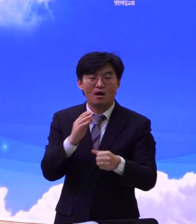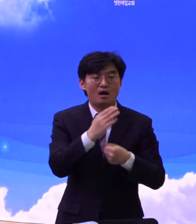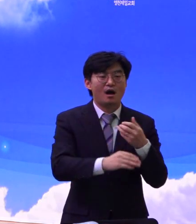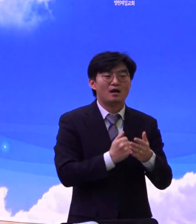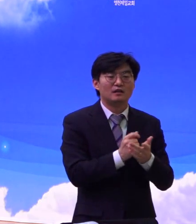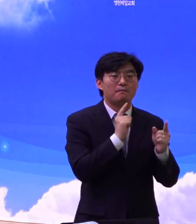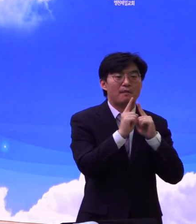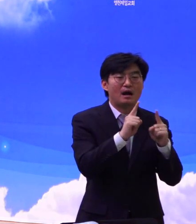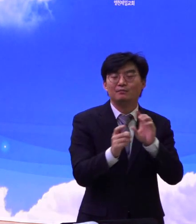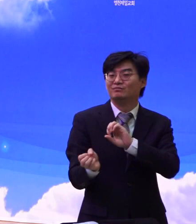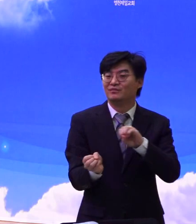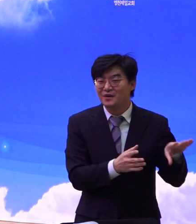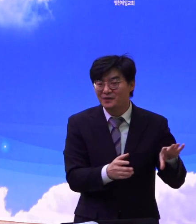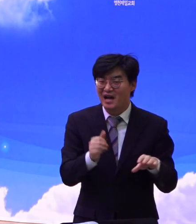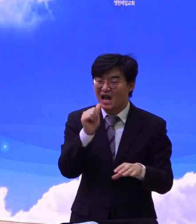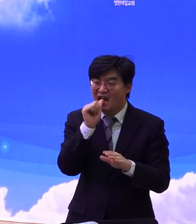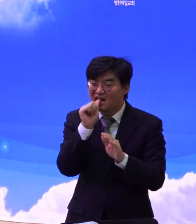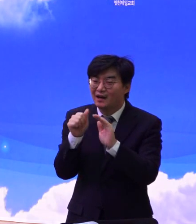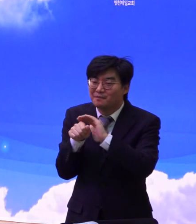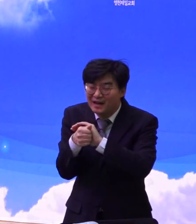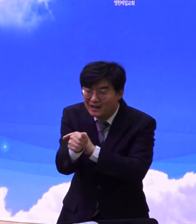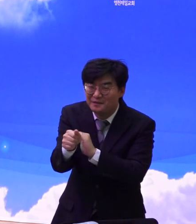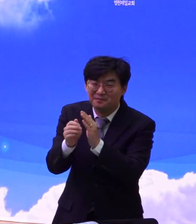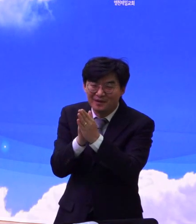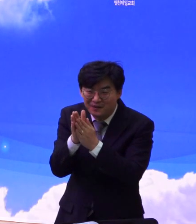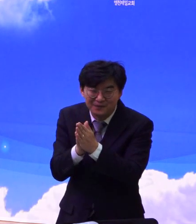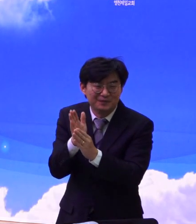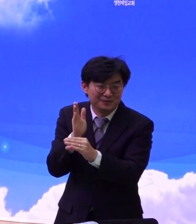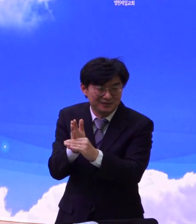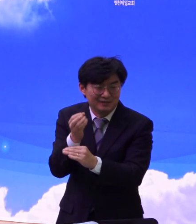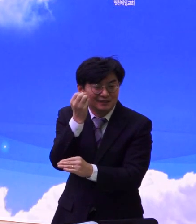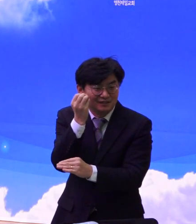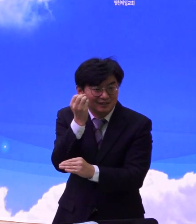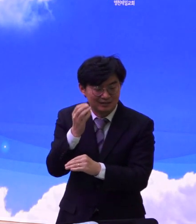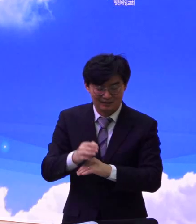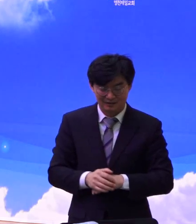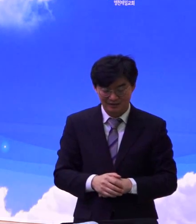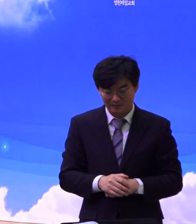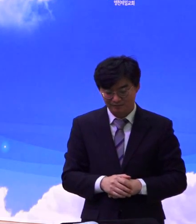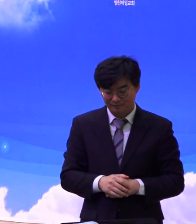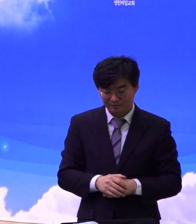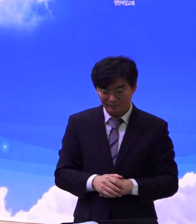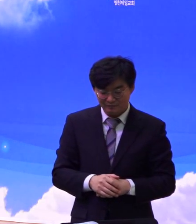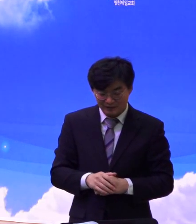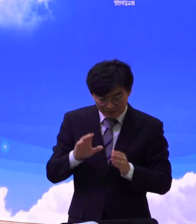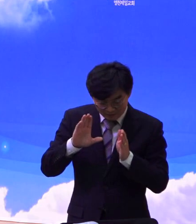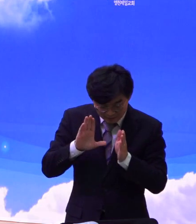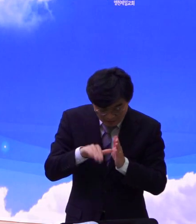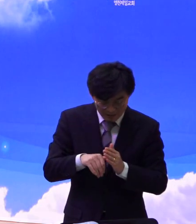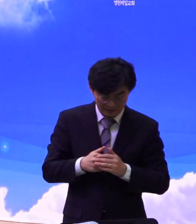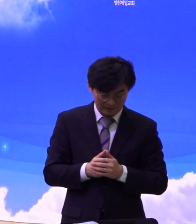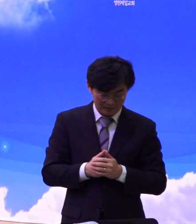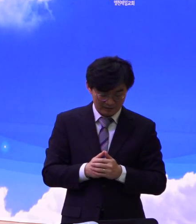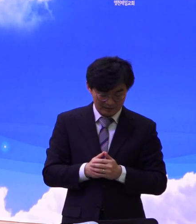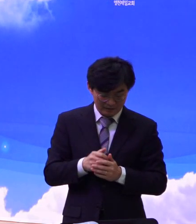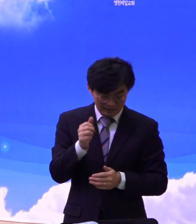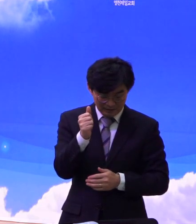그래서 히스기야는 개혁의 칼을 빼든 겁니다. 그 어떤 왕도 하지 못했던 그 일들을 한